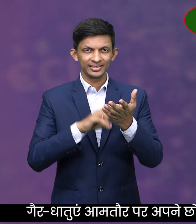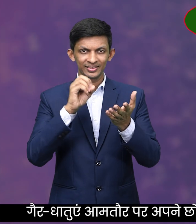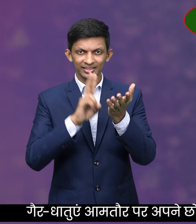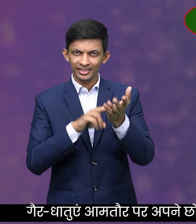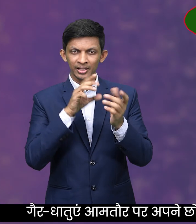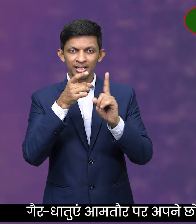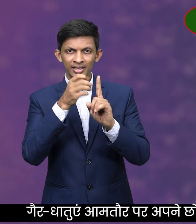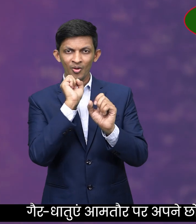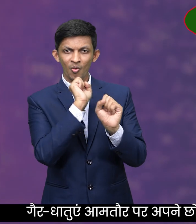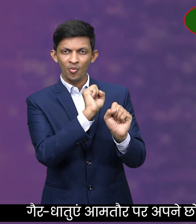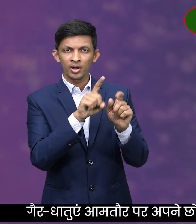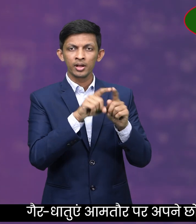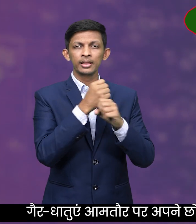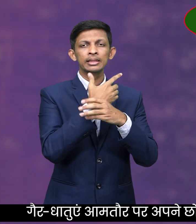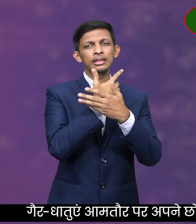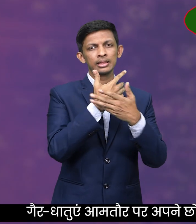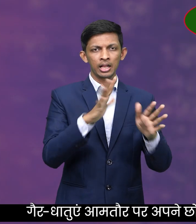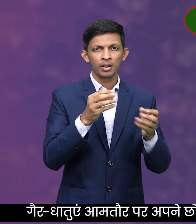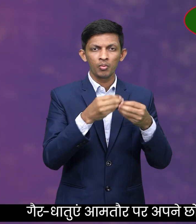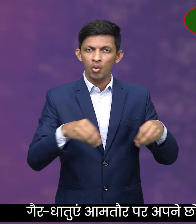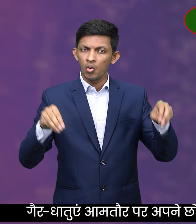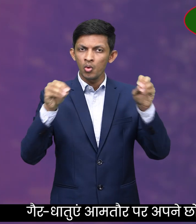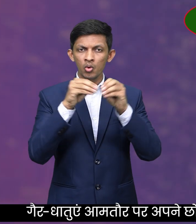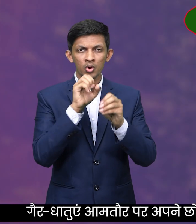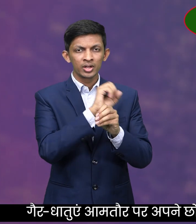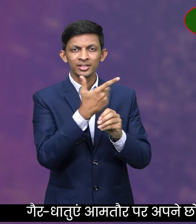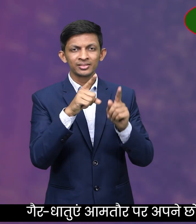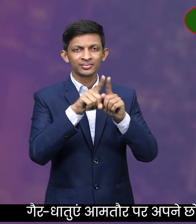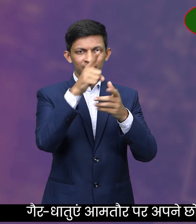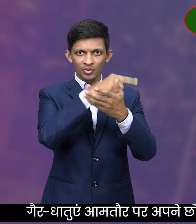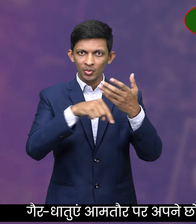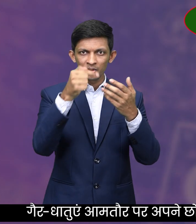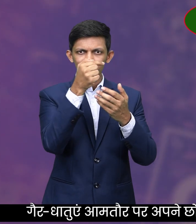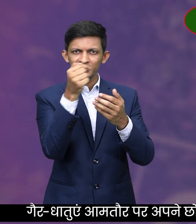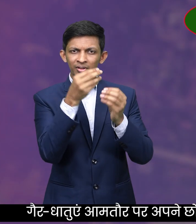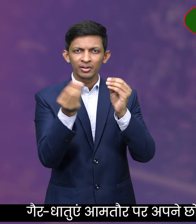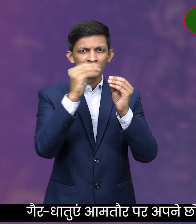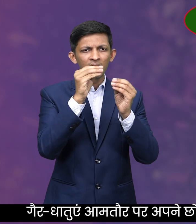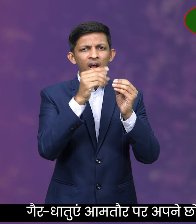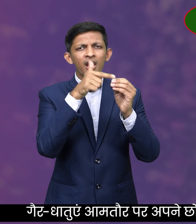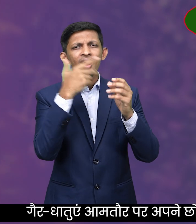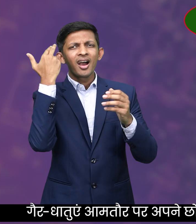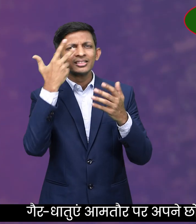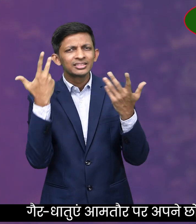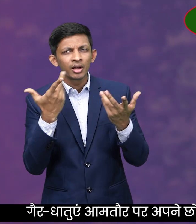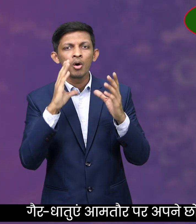गैर धातुएं आमतौर पर अपने छोटे परमाणु त्रिज्या के कारण अधिक विद्युतीय होते हैं।